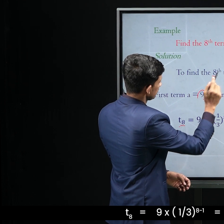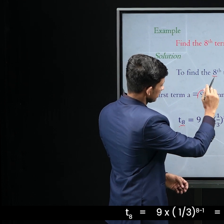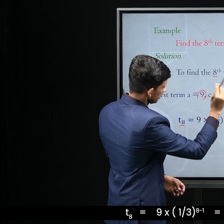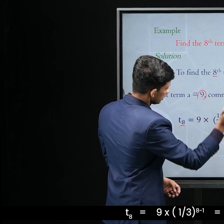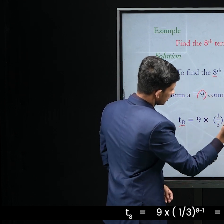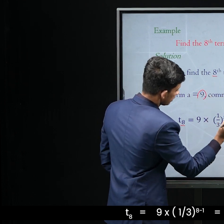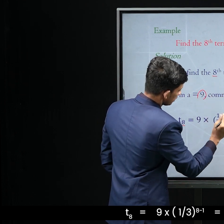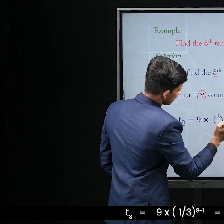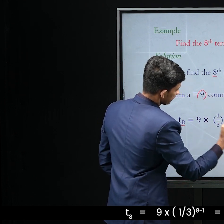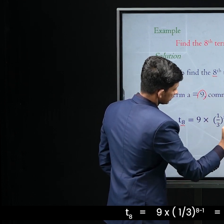1/243.